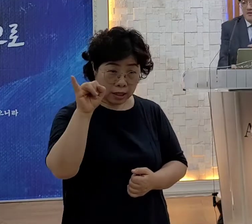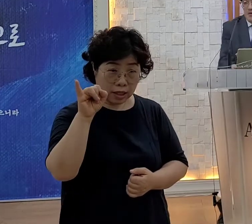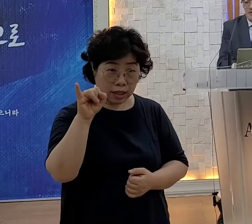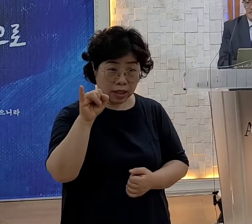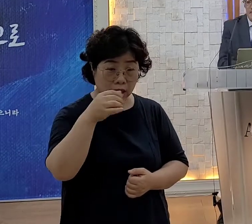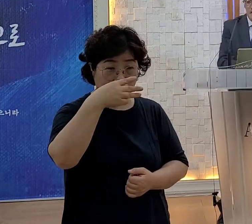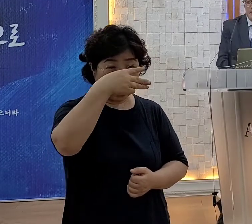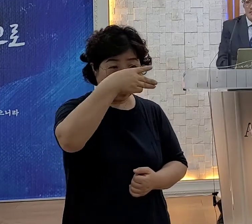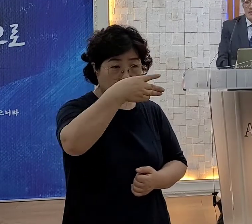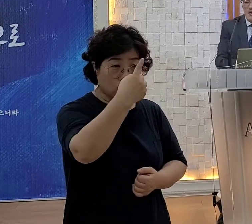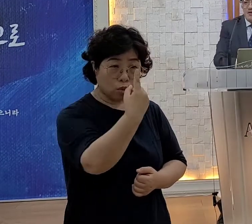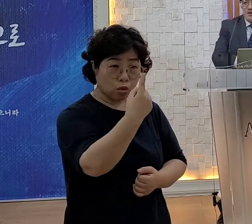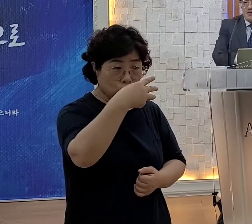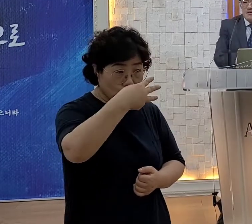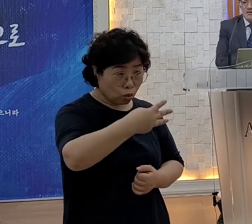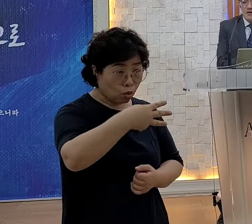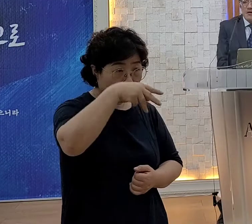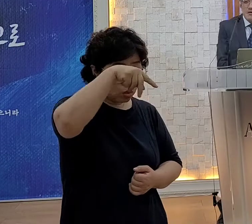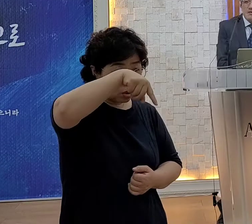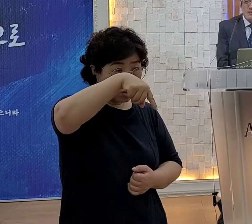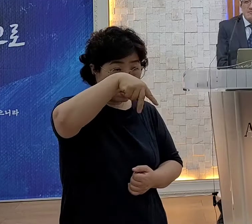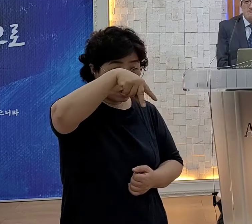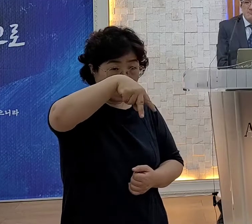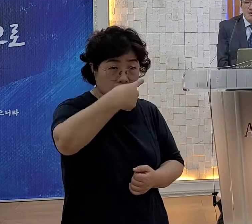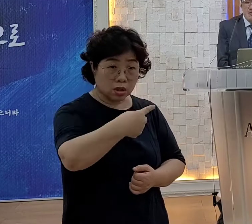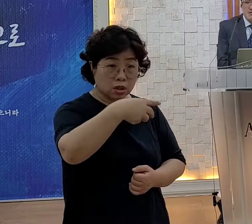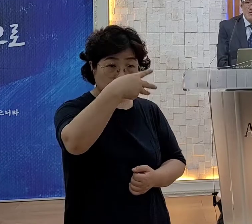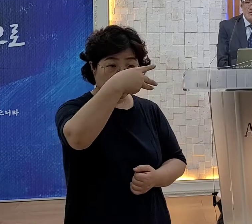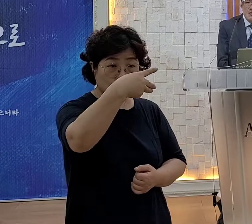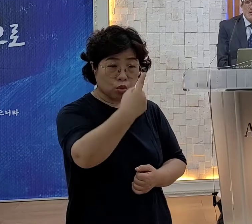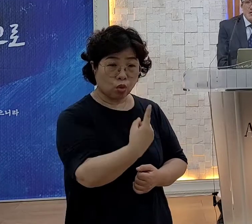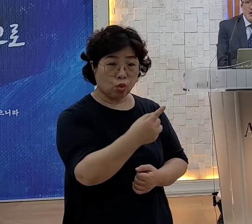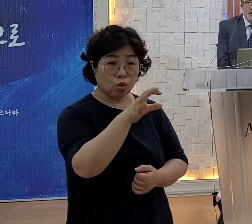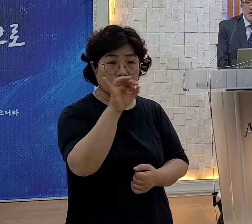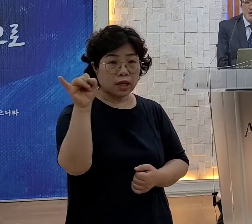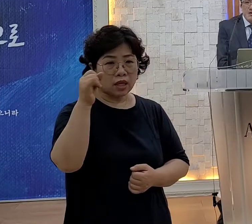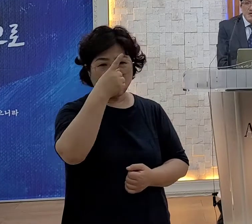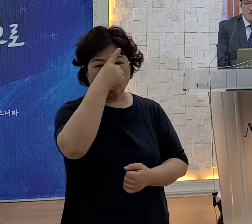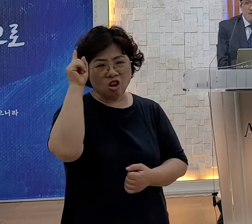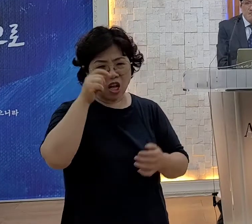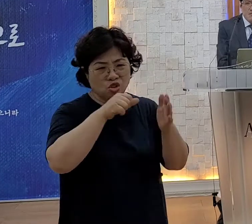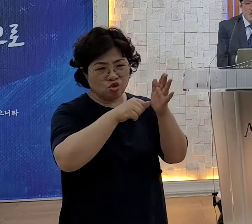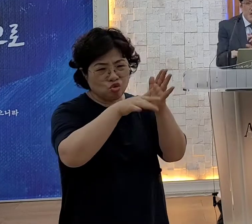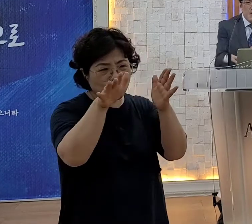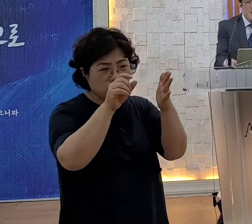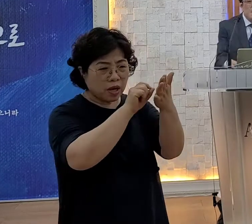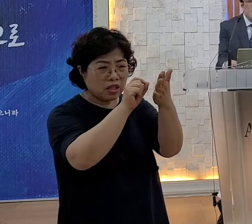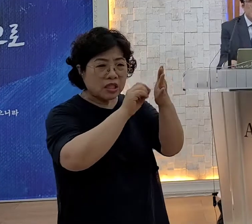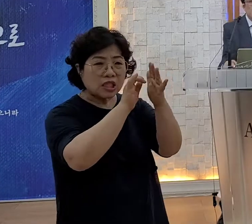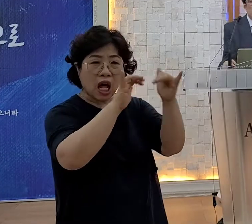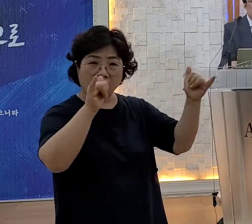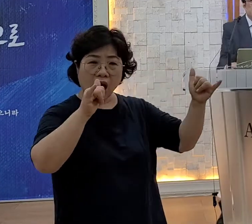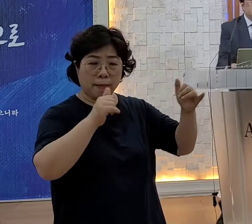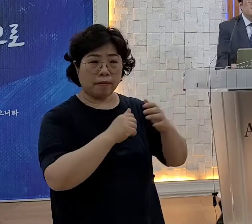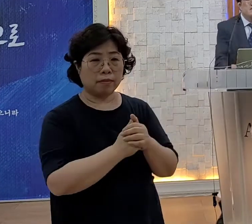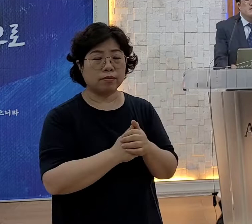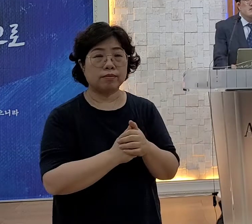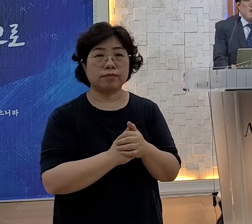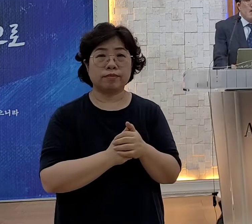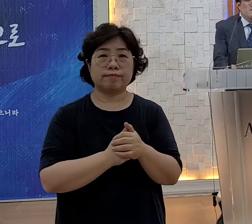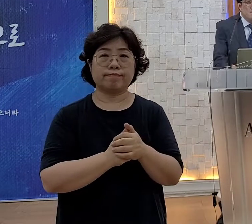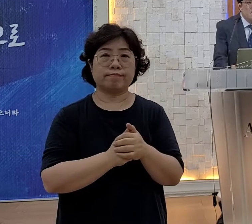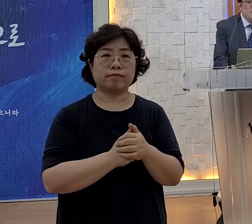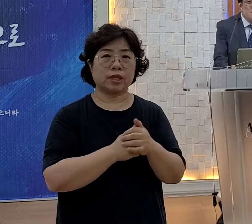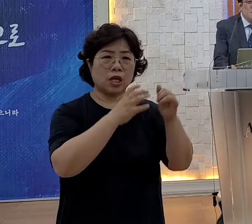도스토옙스키와 함께 러시아의 유명한 2대 작가이기도 하고 세계에 몇